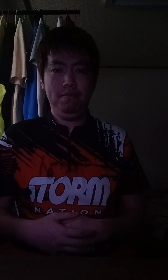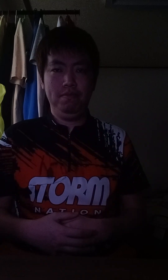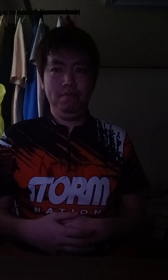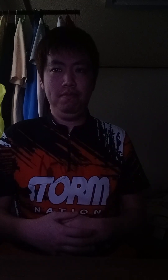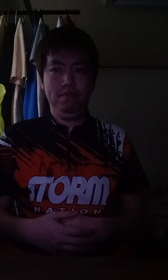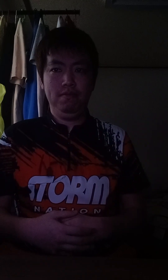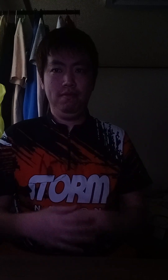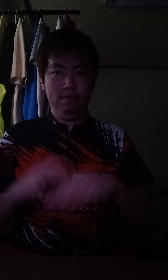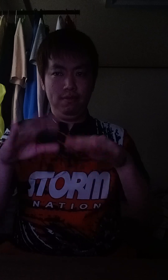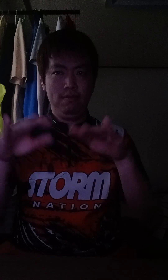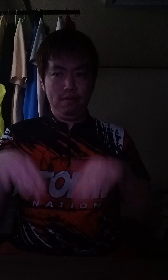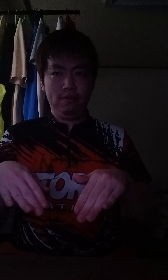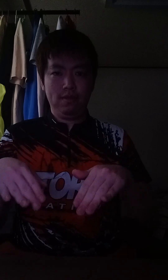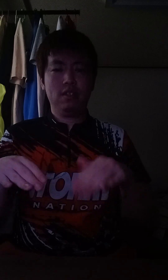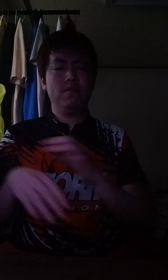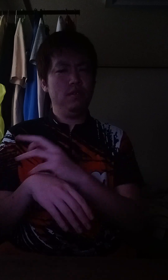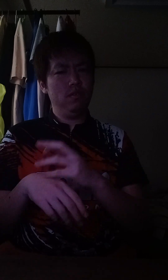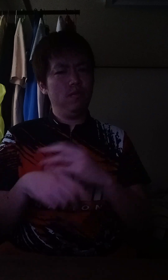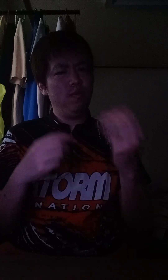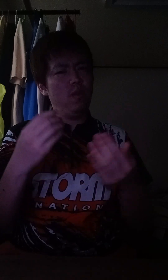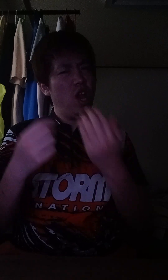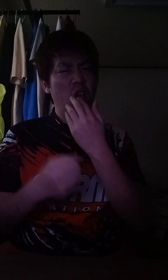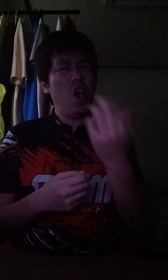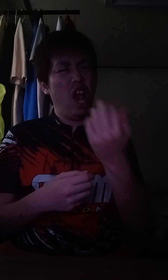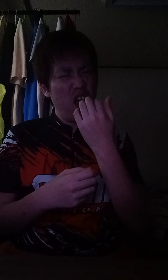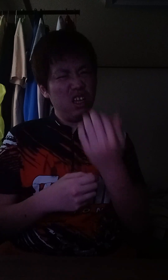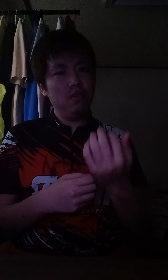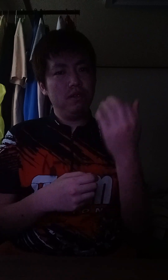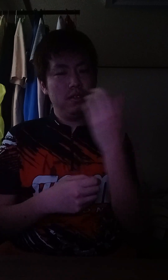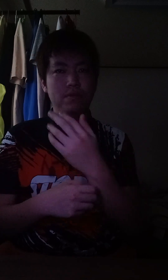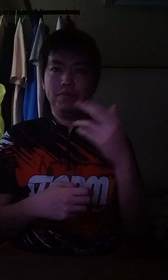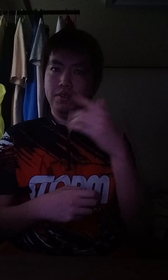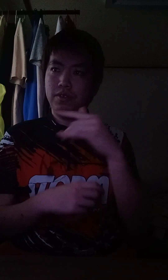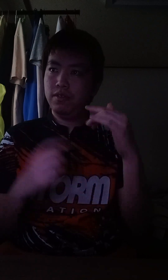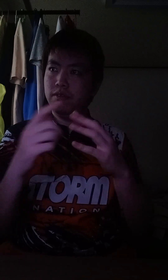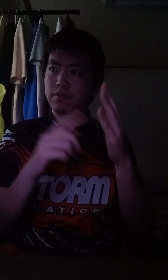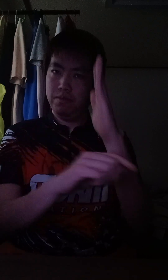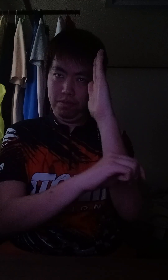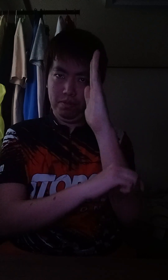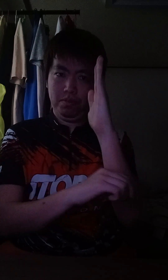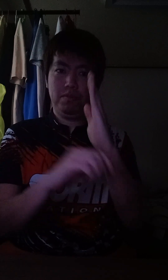그 후 합병증과 매일 먹는 독한 약 때문에 성장까지 멈춰버렸습니다.